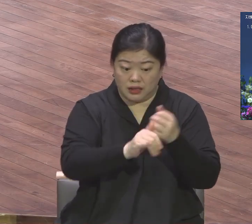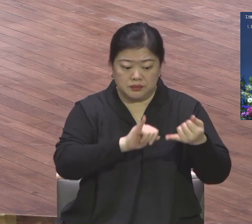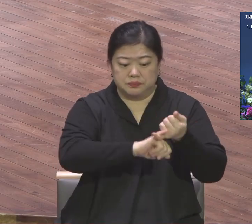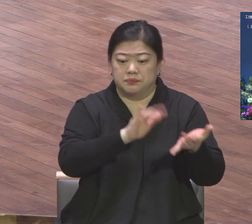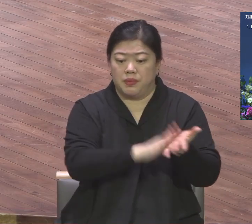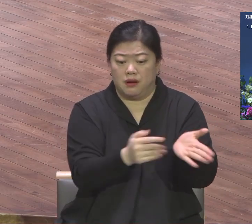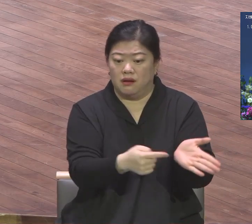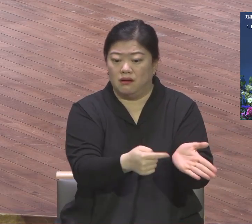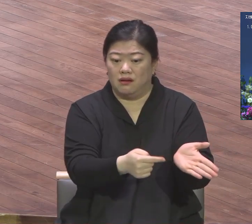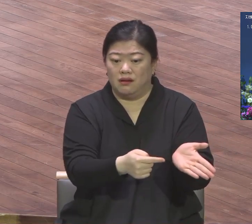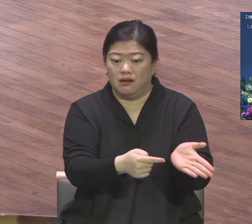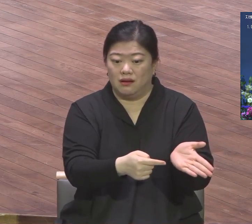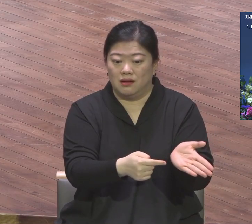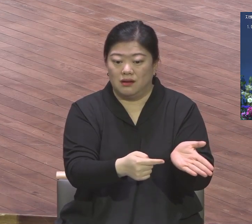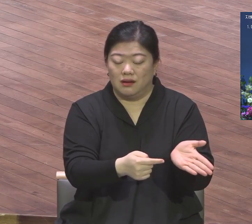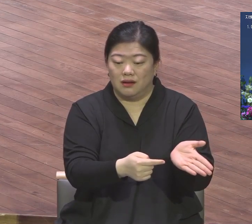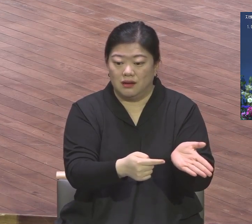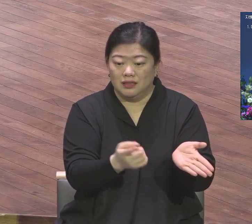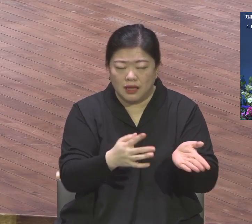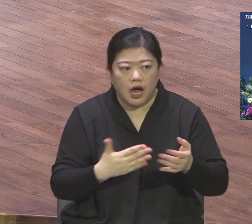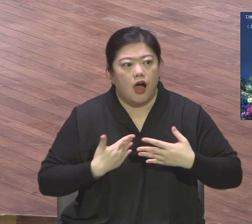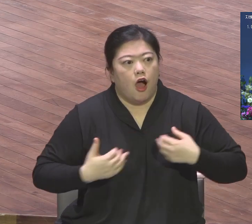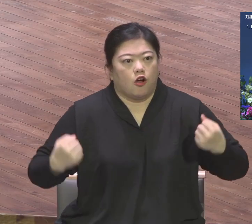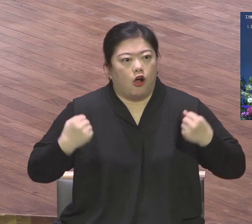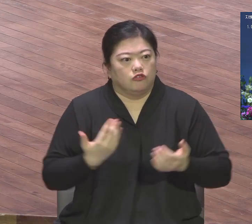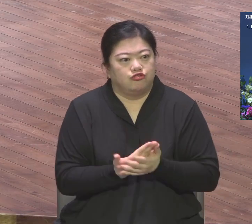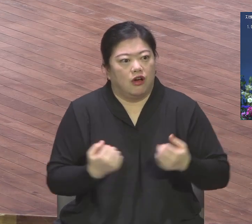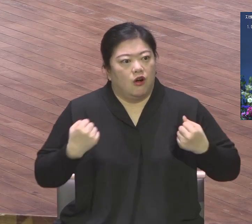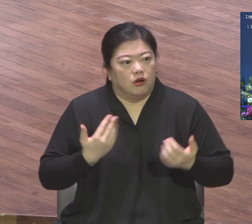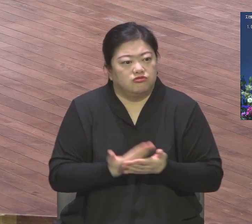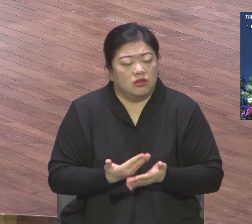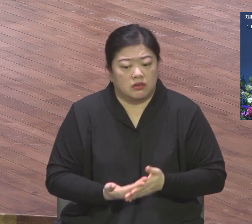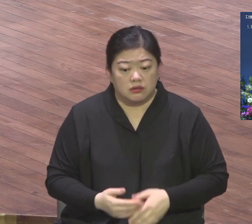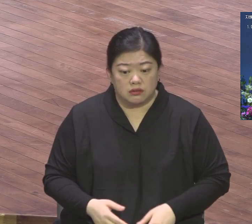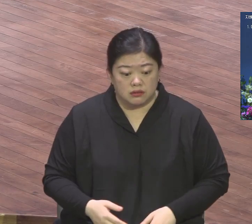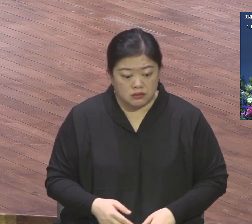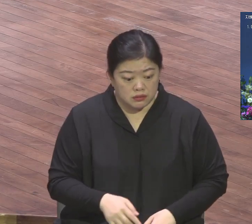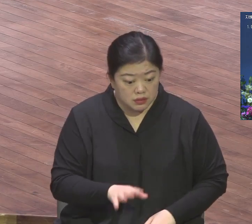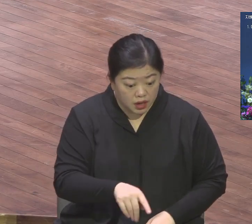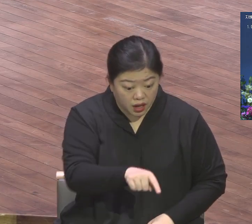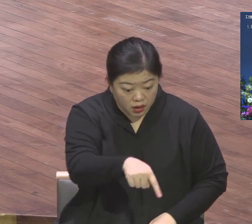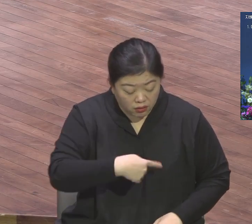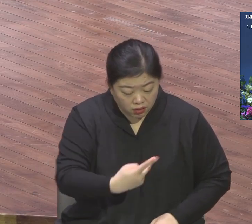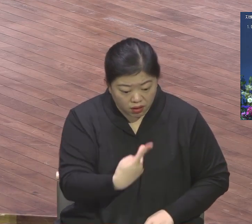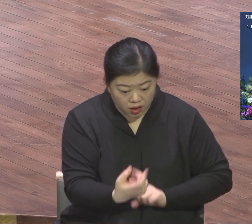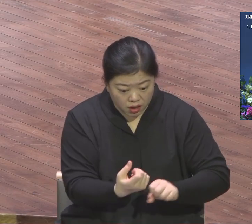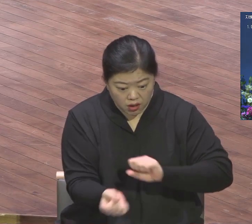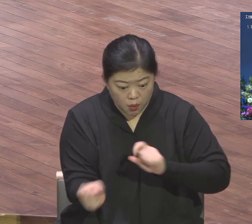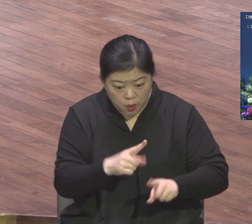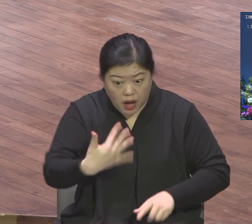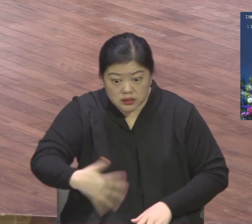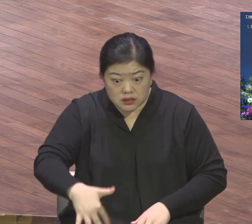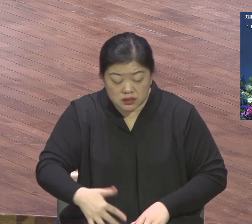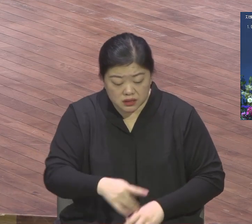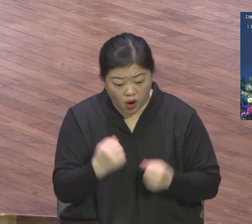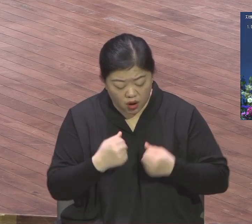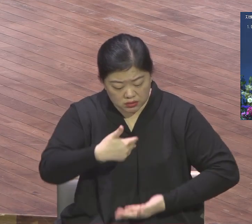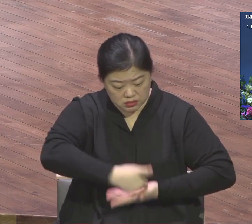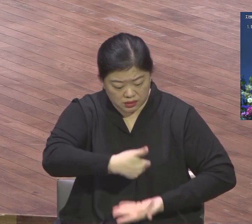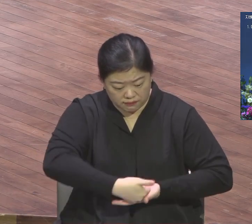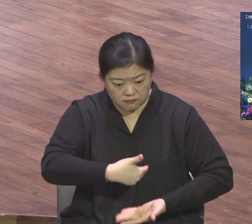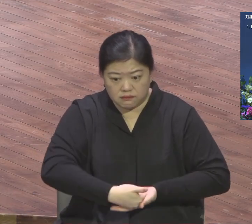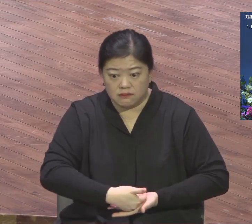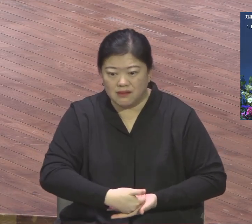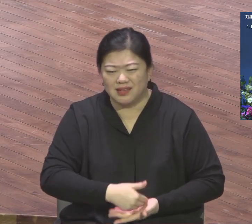영혼이 먼저 잘 돼야 돼, 영혼이. 그래야 범사가 잘 되는 거. 그럼 건강도 주어진다. 이 성경적